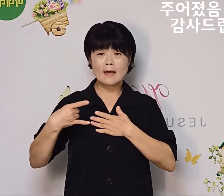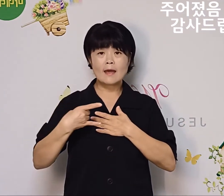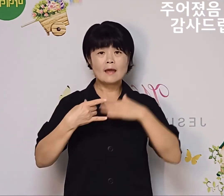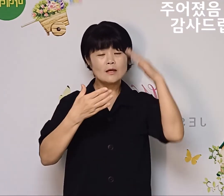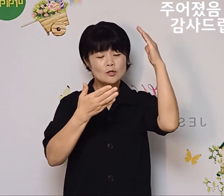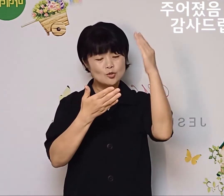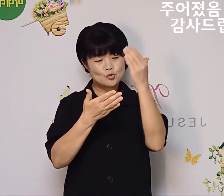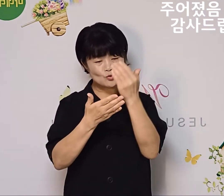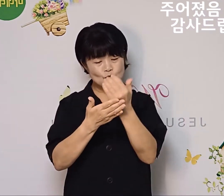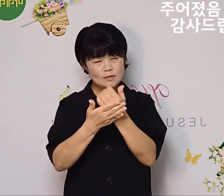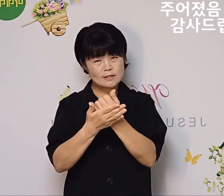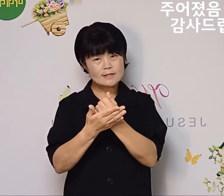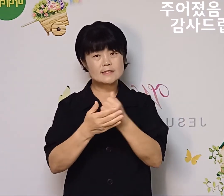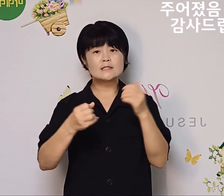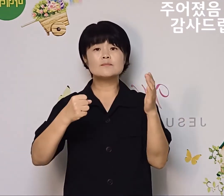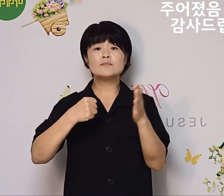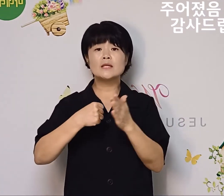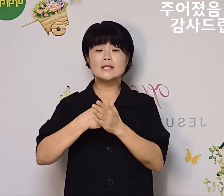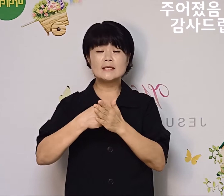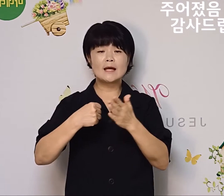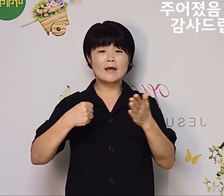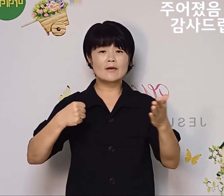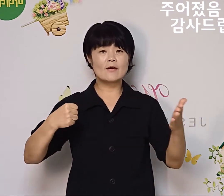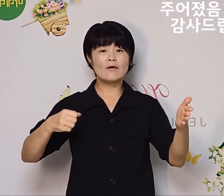내게 주어졌음 인하여